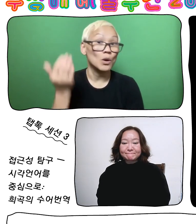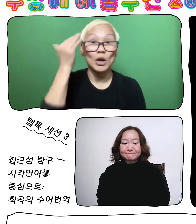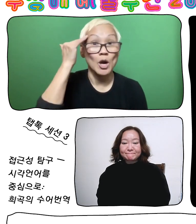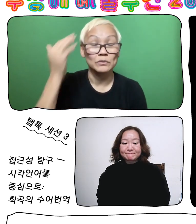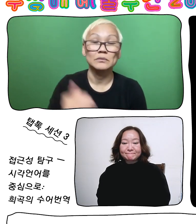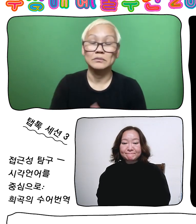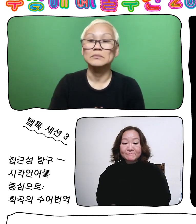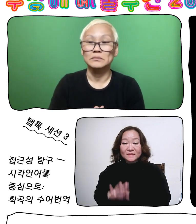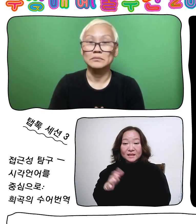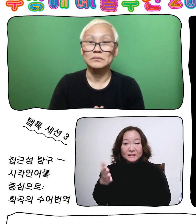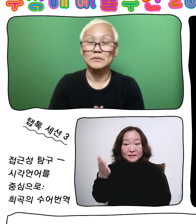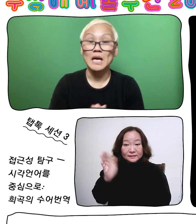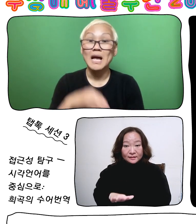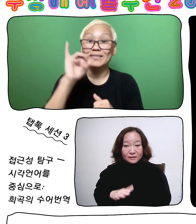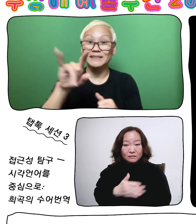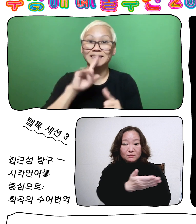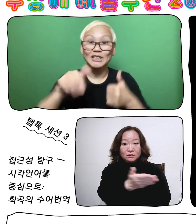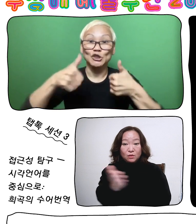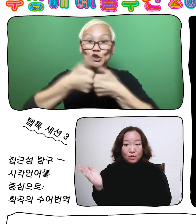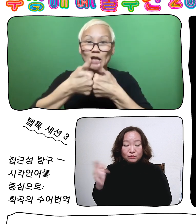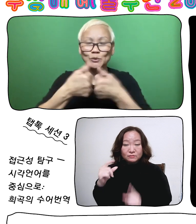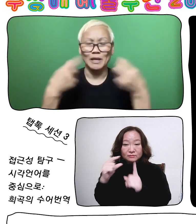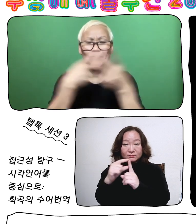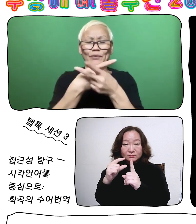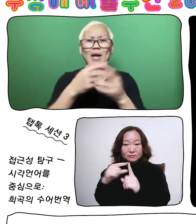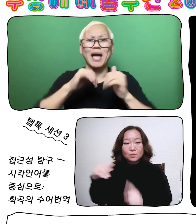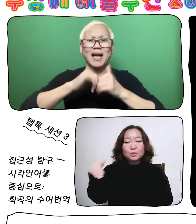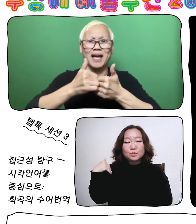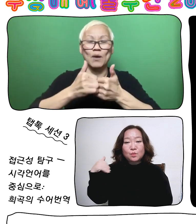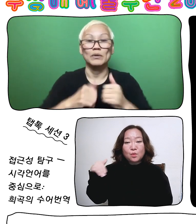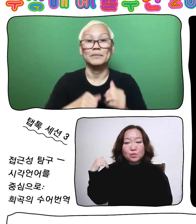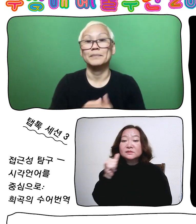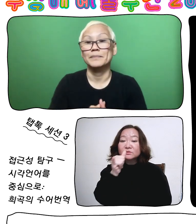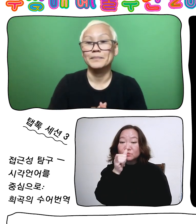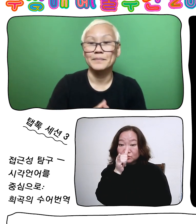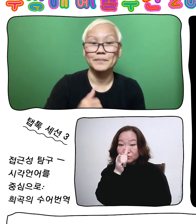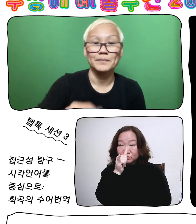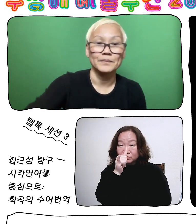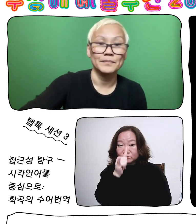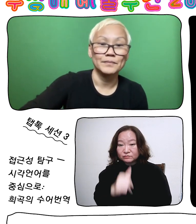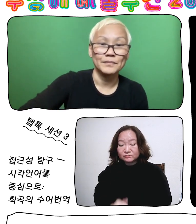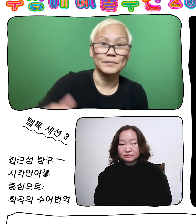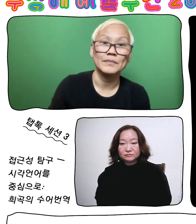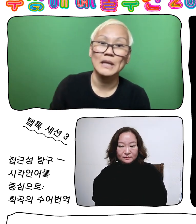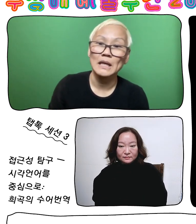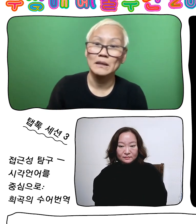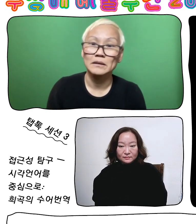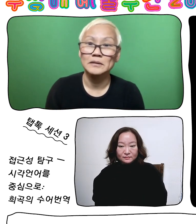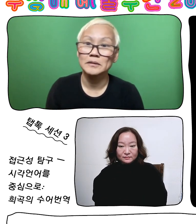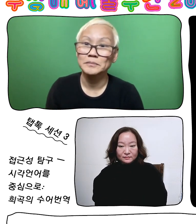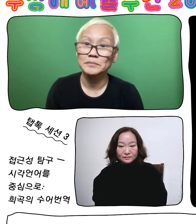의미를 알아도 특정 맥락에서는 이해하기 어려운 단어가 있을 수 있습니다.